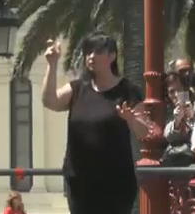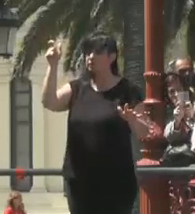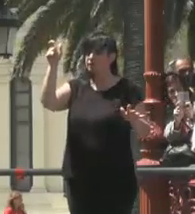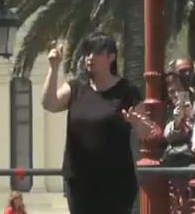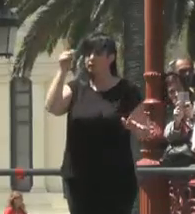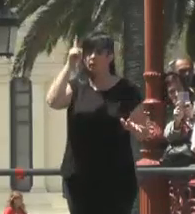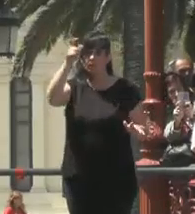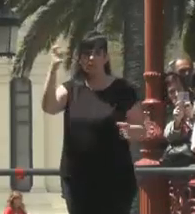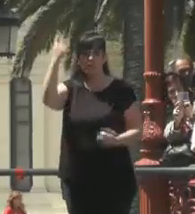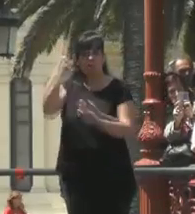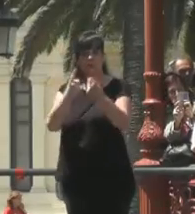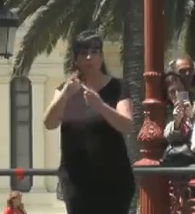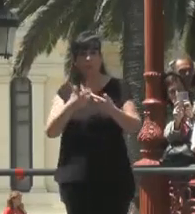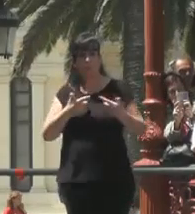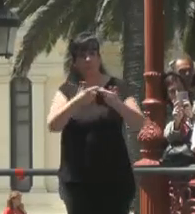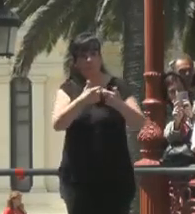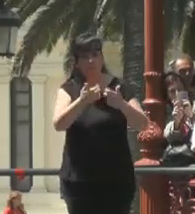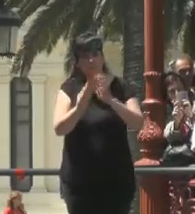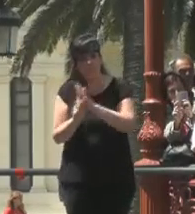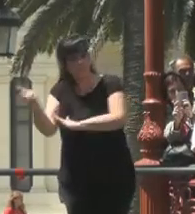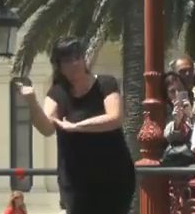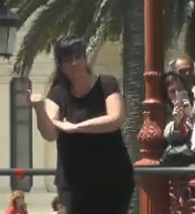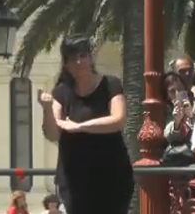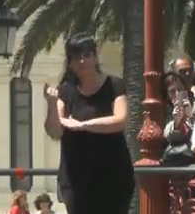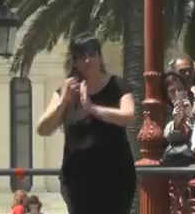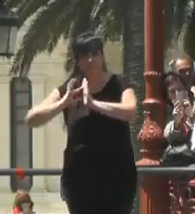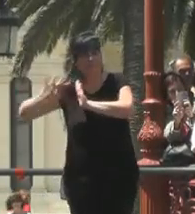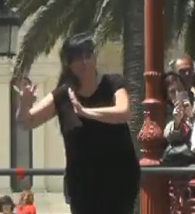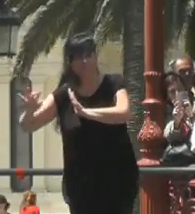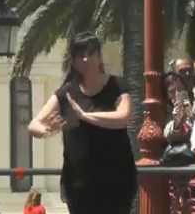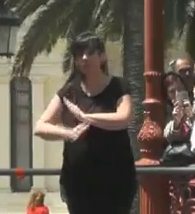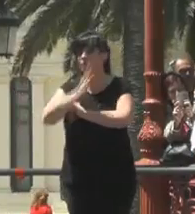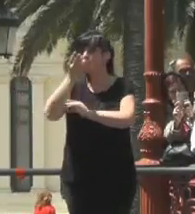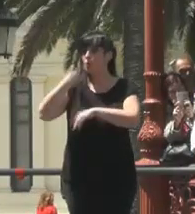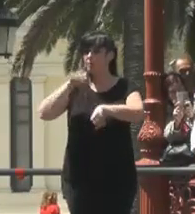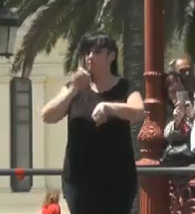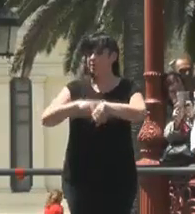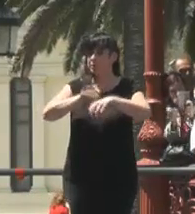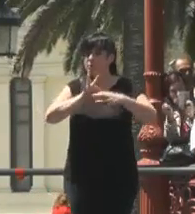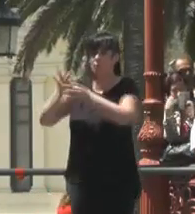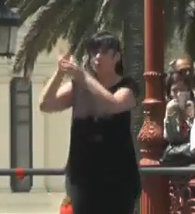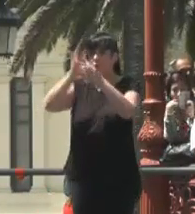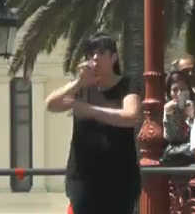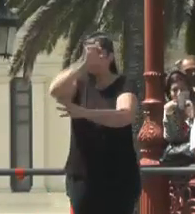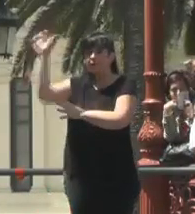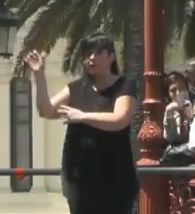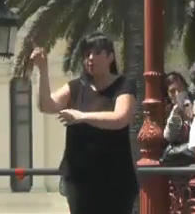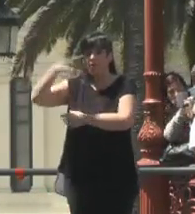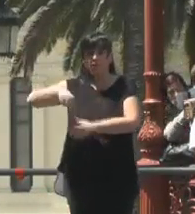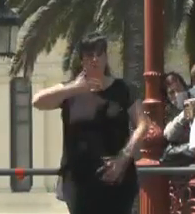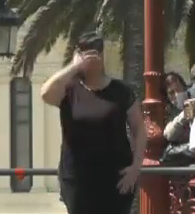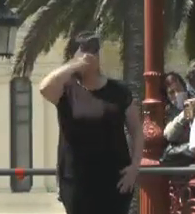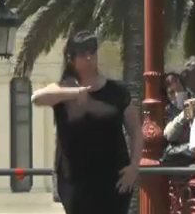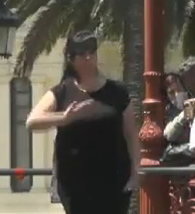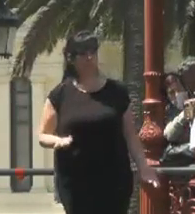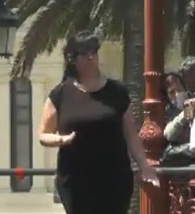que huyen de la guerra mientras el puñado de burócratas de la Unión Europea se mantiene absolutamente impasible